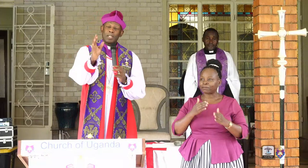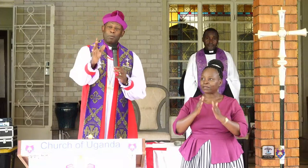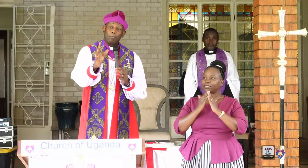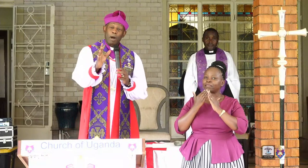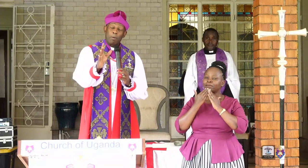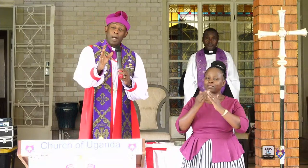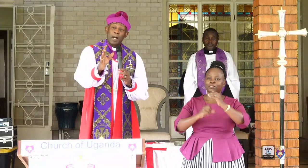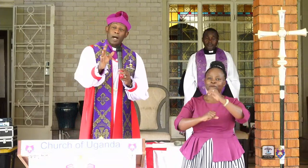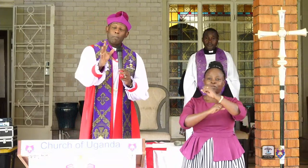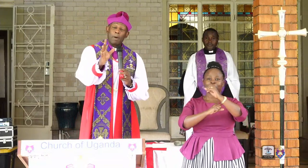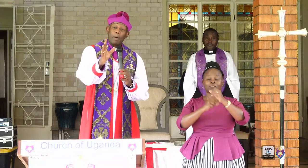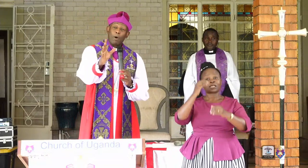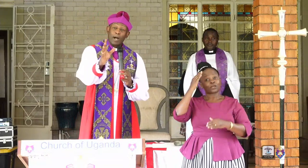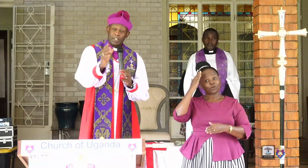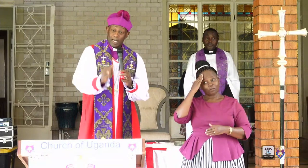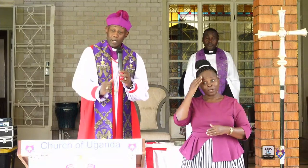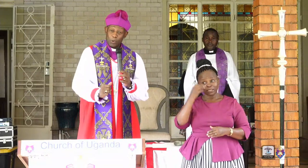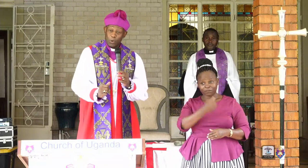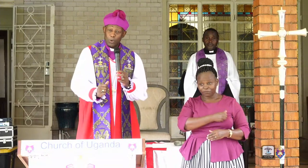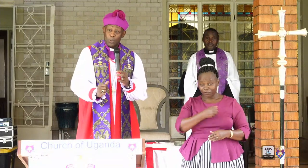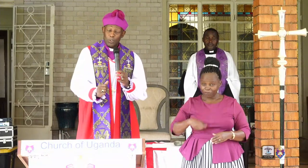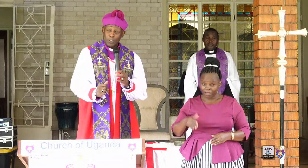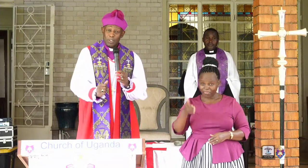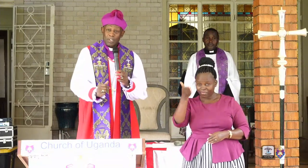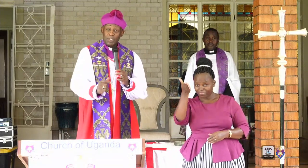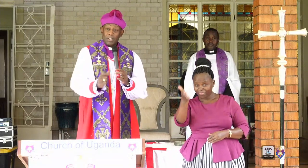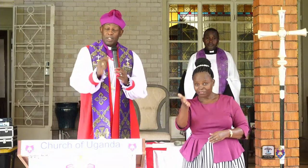omanyi bwabanga mama wachaliwo